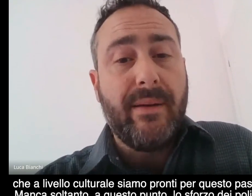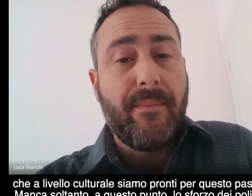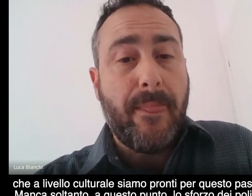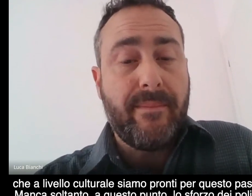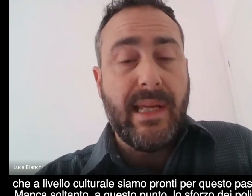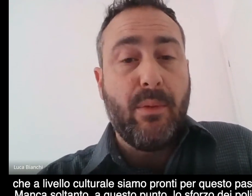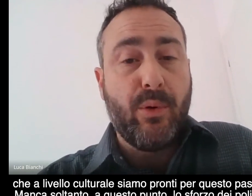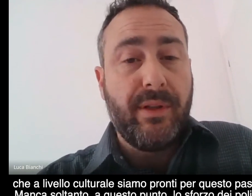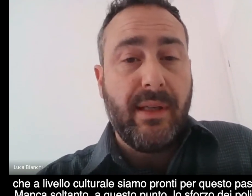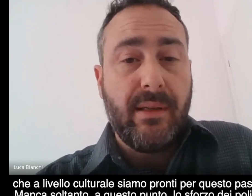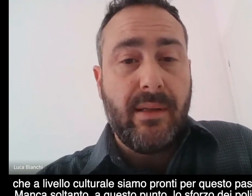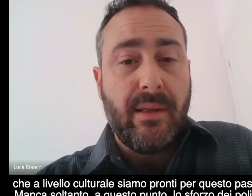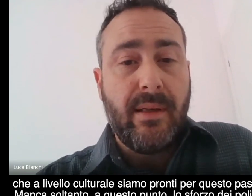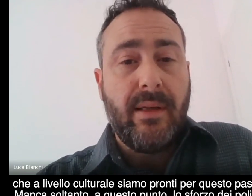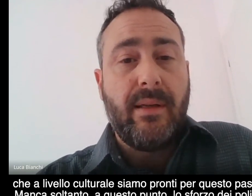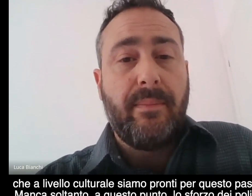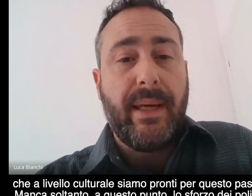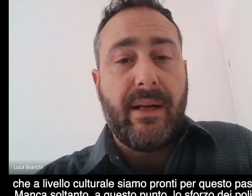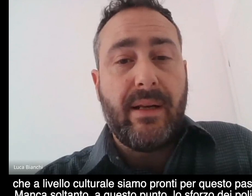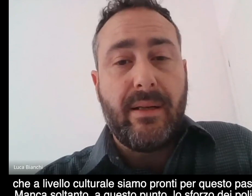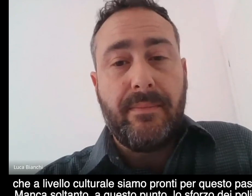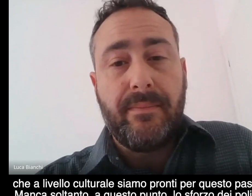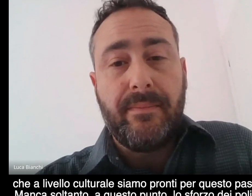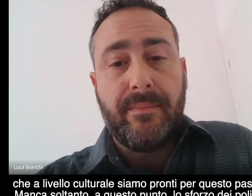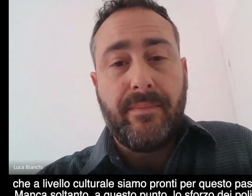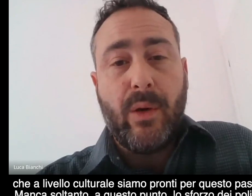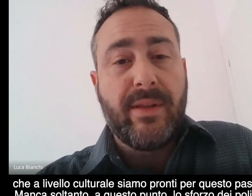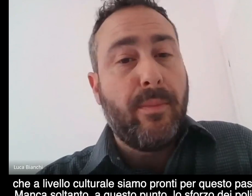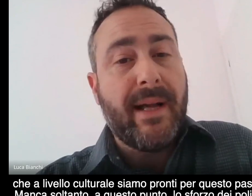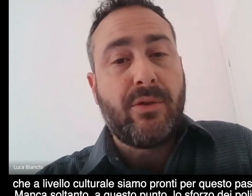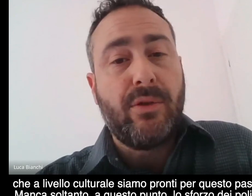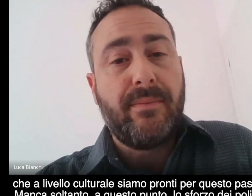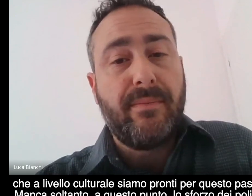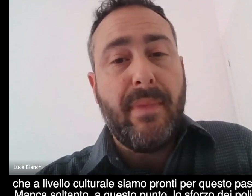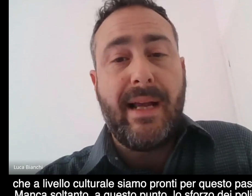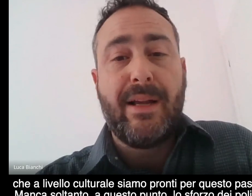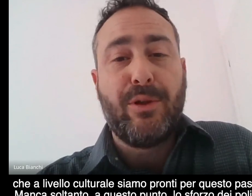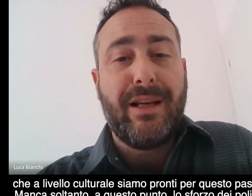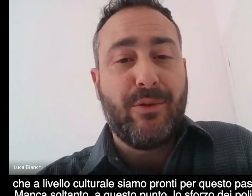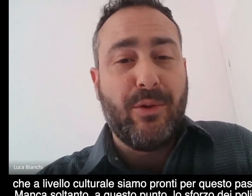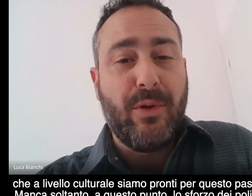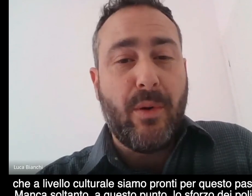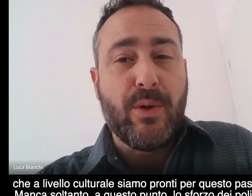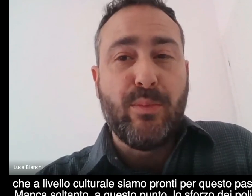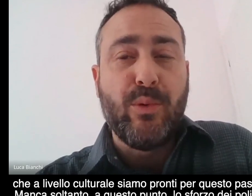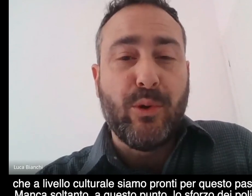siamo pronti per per questo passo manca soltanto questo punto lo